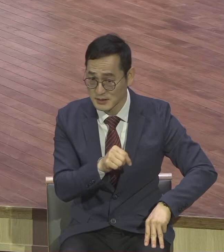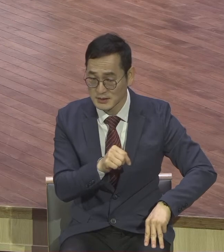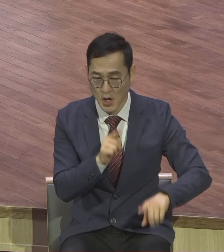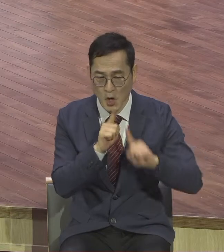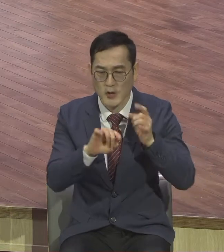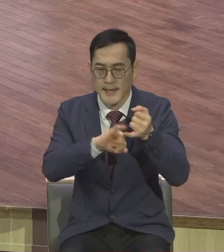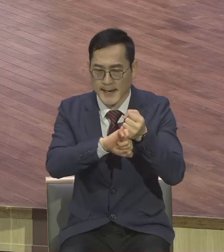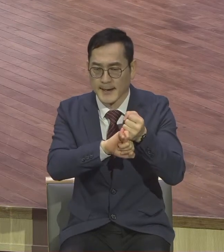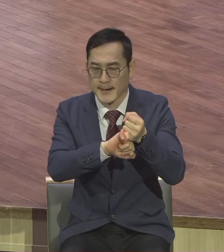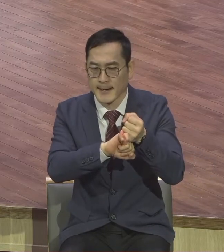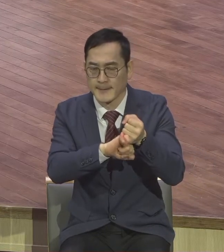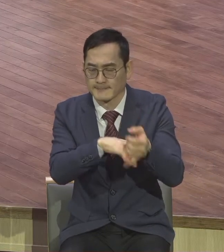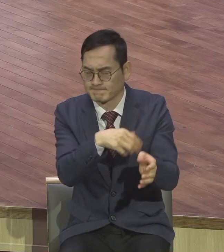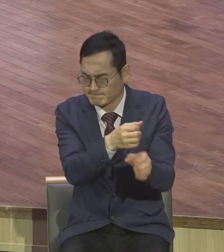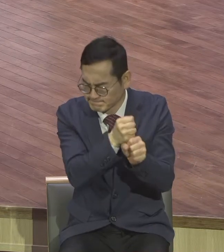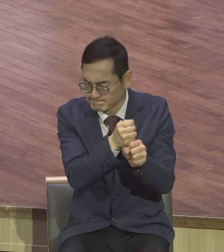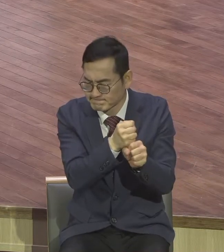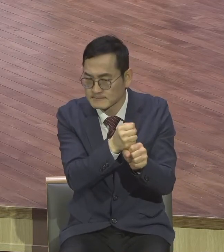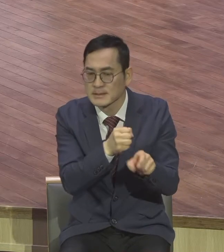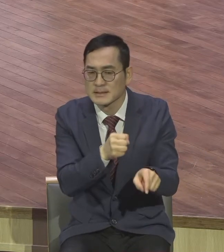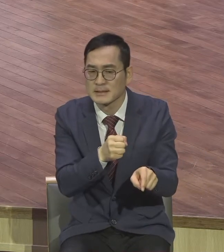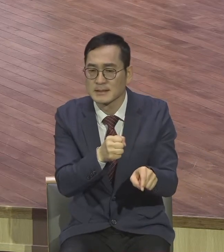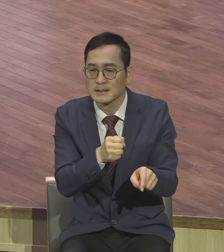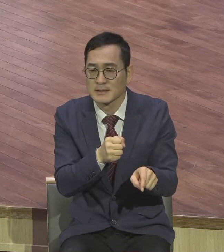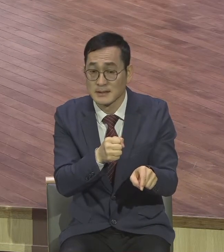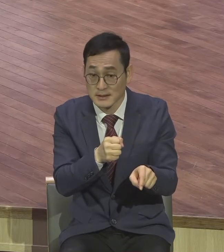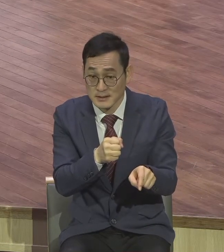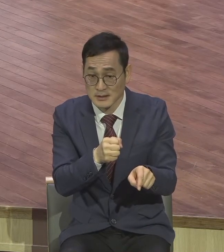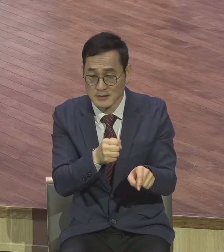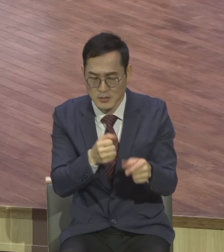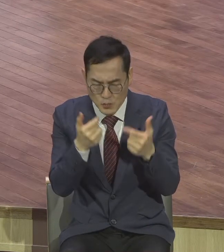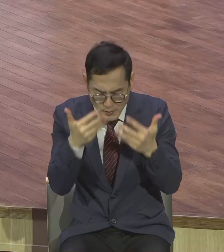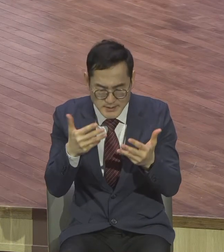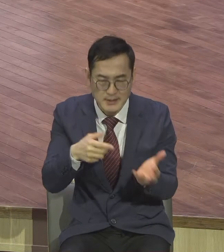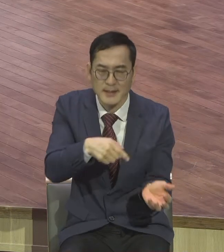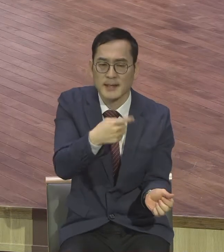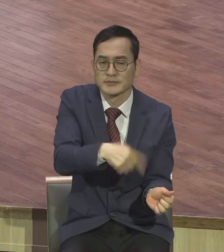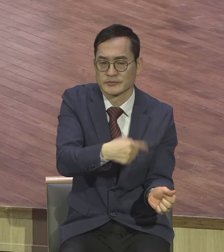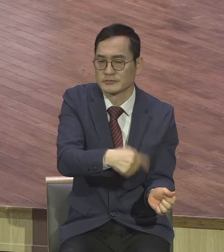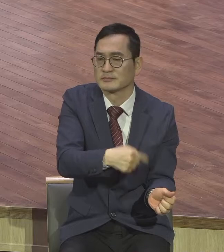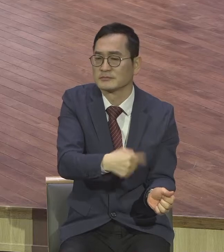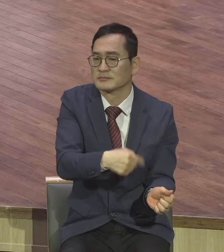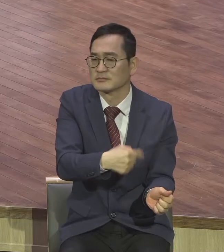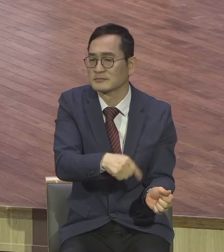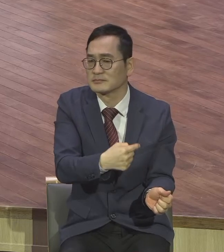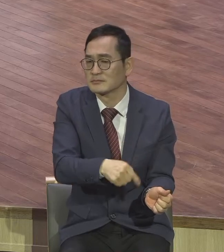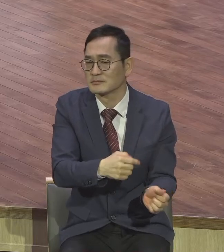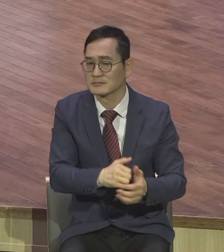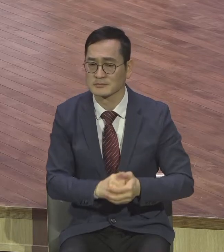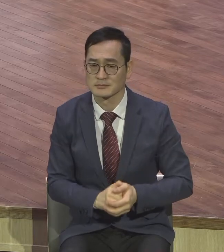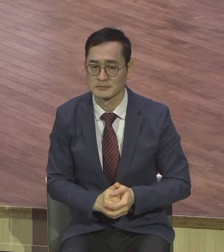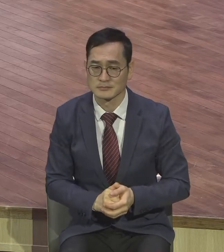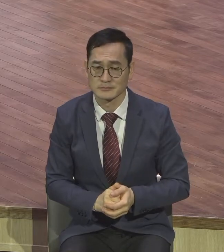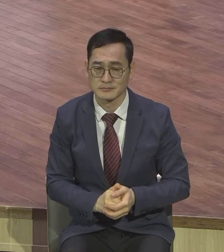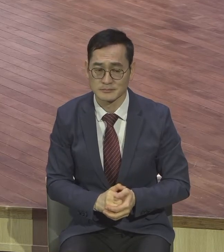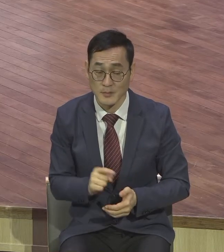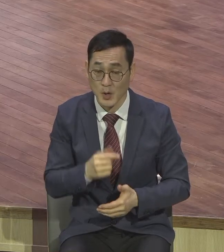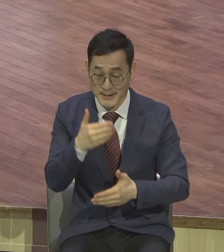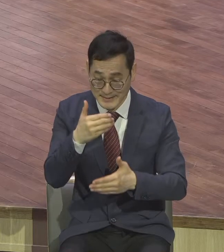있어요. 랩노트 안에 담겨진 언약적 개념 언약개점 다시 말씀입니다. 남은자